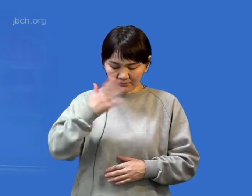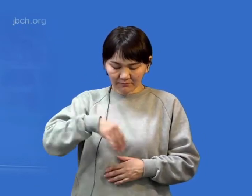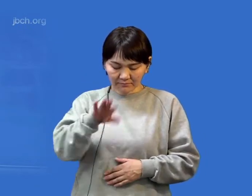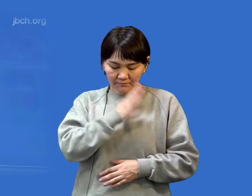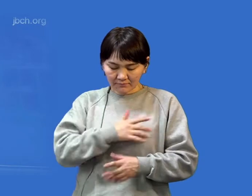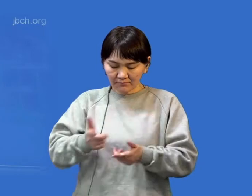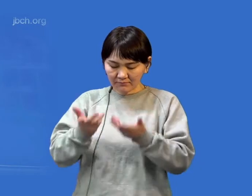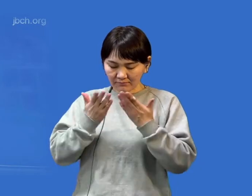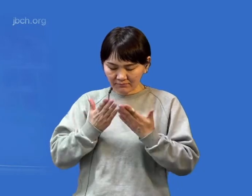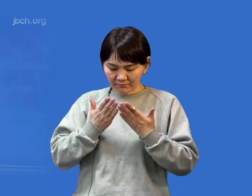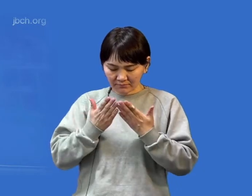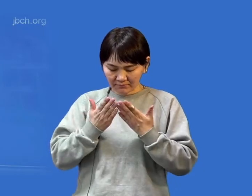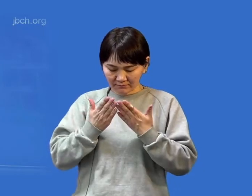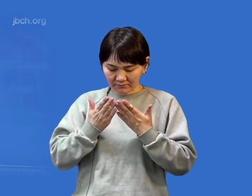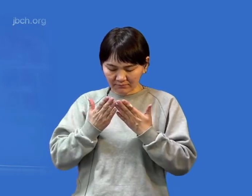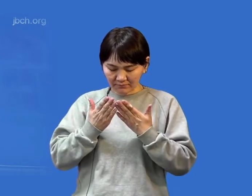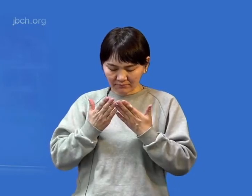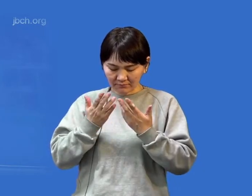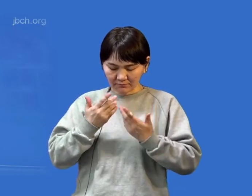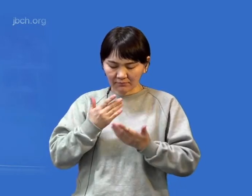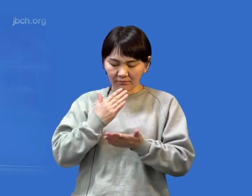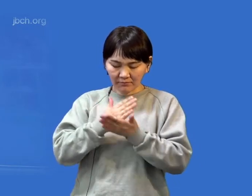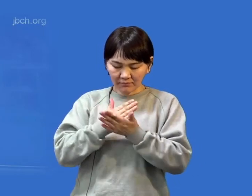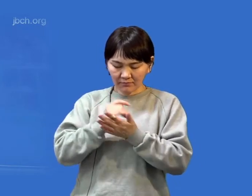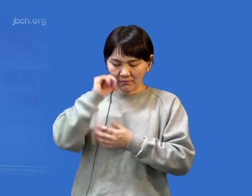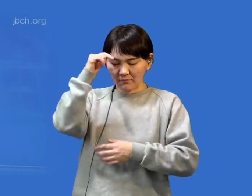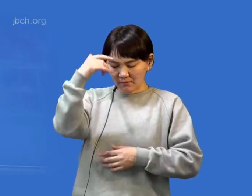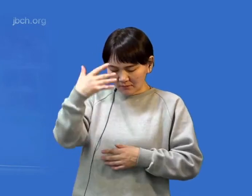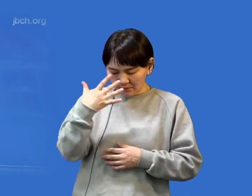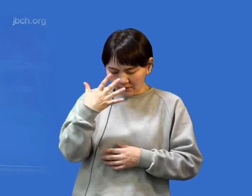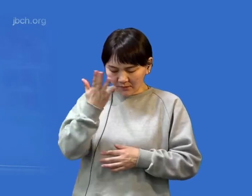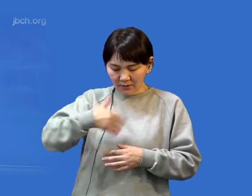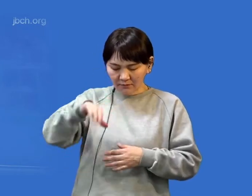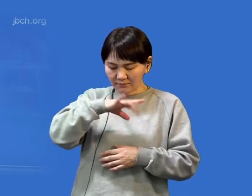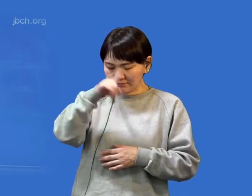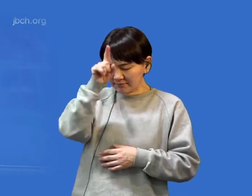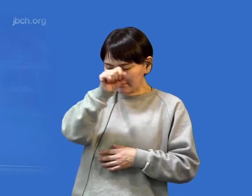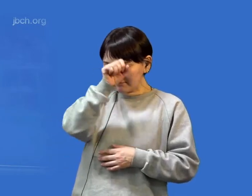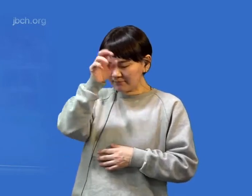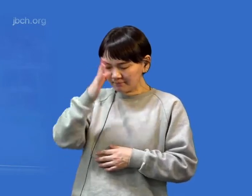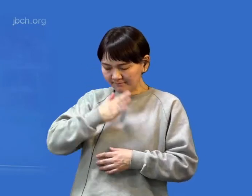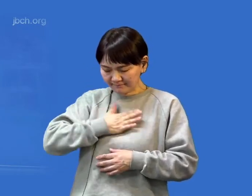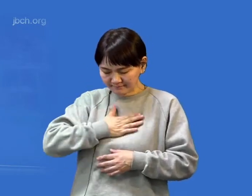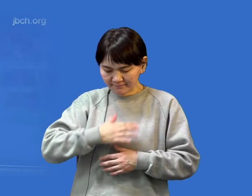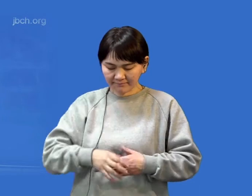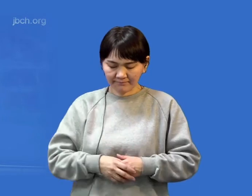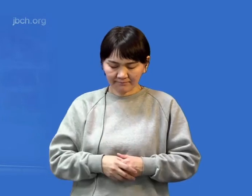Биднийг авар биднийг хайрладаг инэрэнгүй бидний бурхан ааваа.